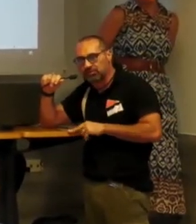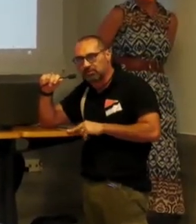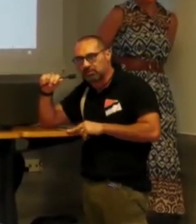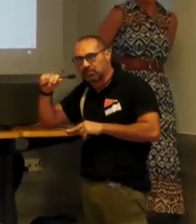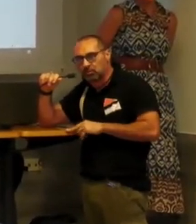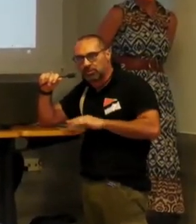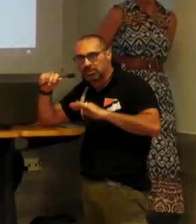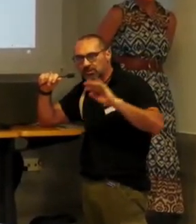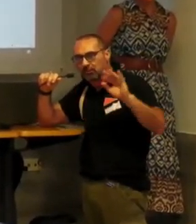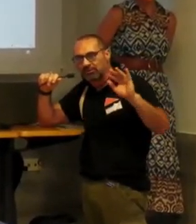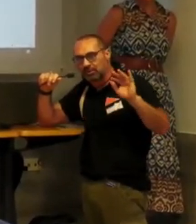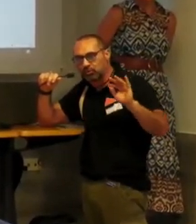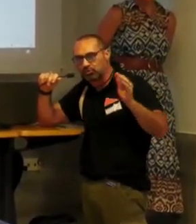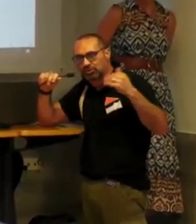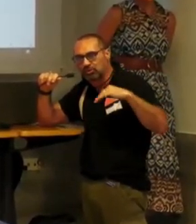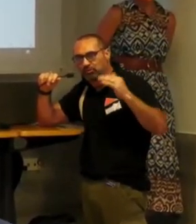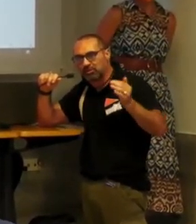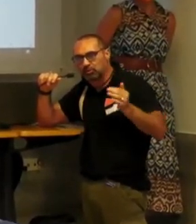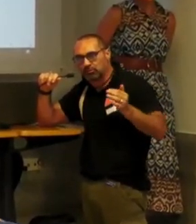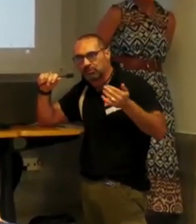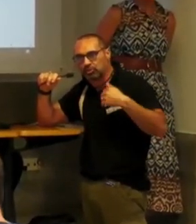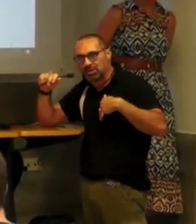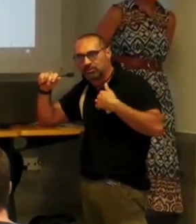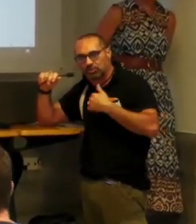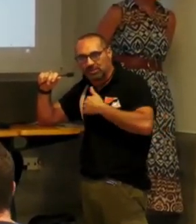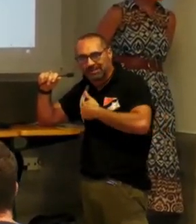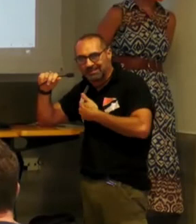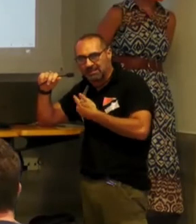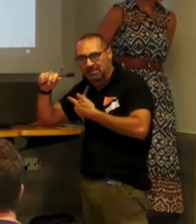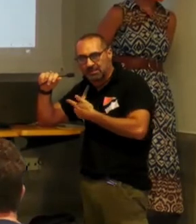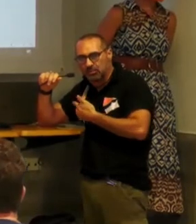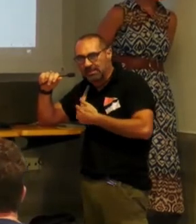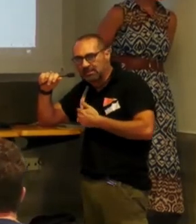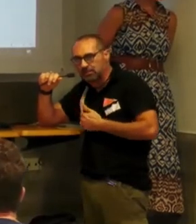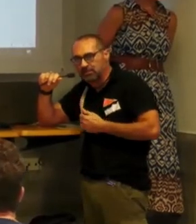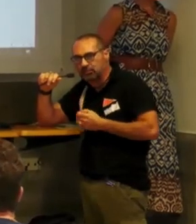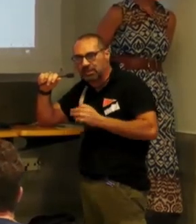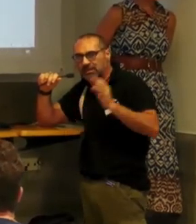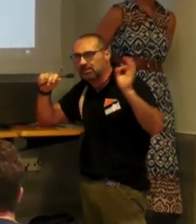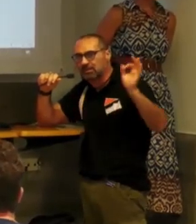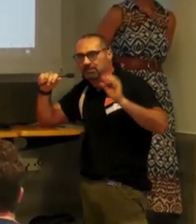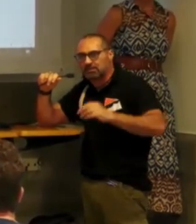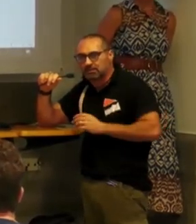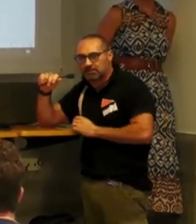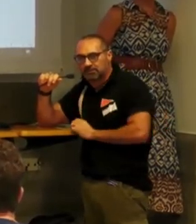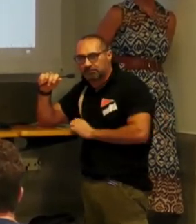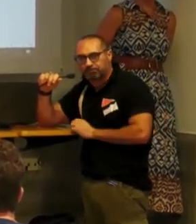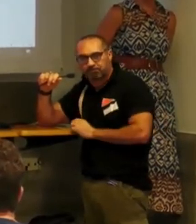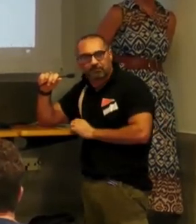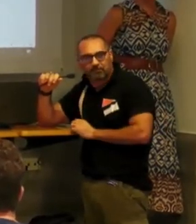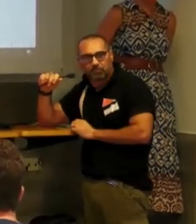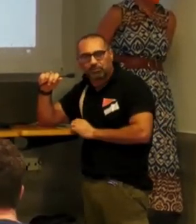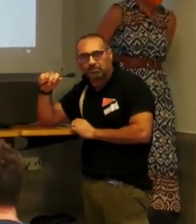nome.cognome@uniroma3.it. Quindi, una volta che conoscete il nome e il cognome del docente o dei colleghi del personale,